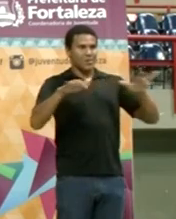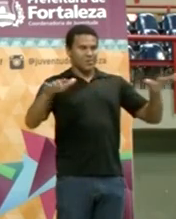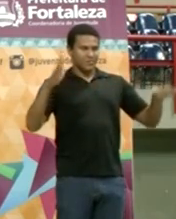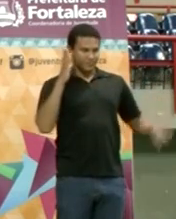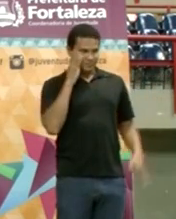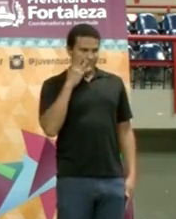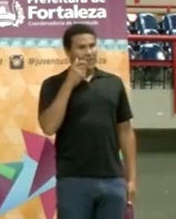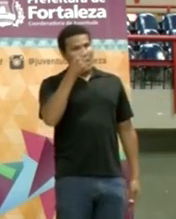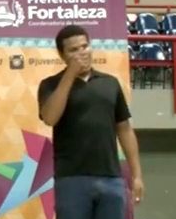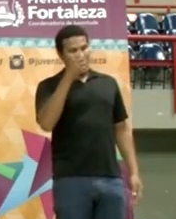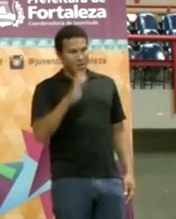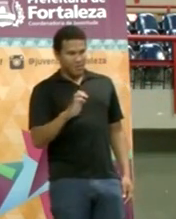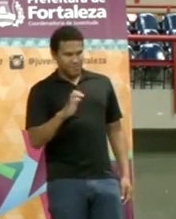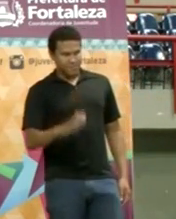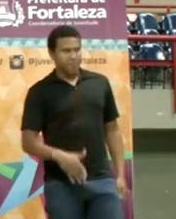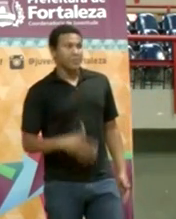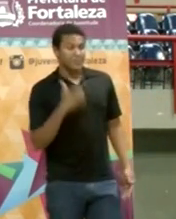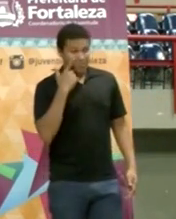Aí preste atenção,